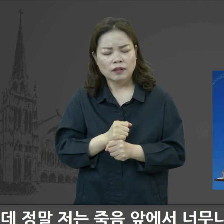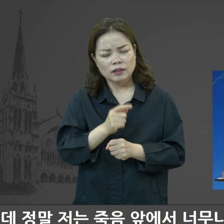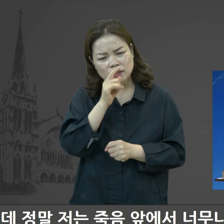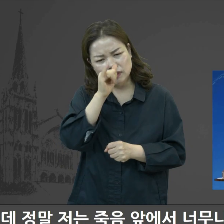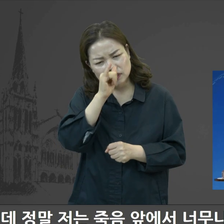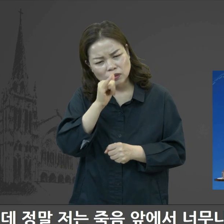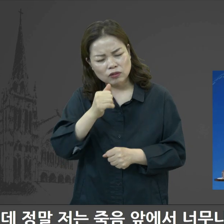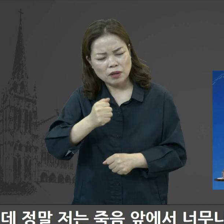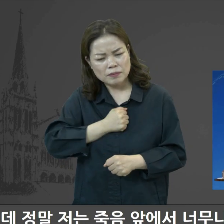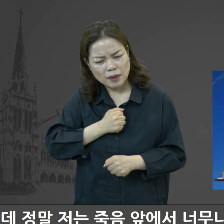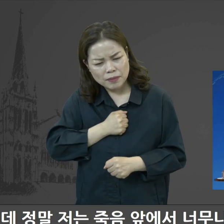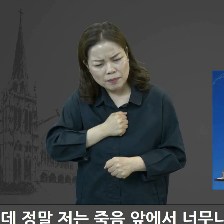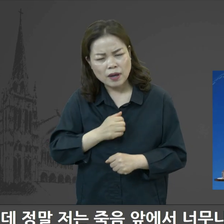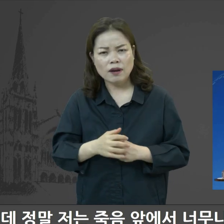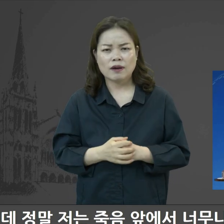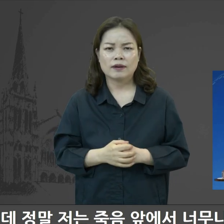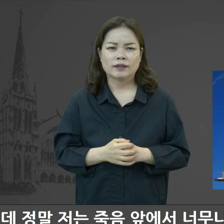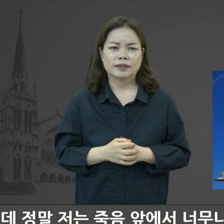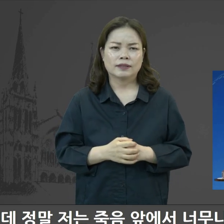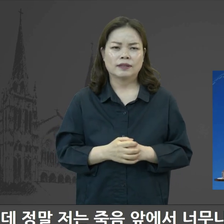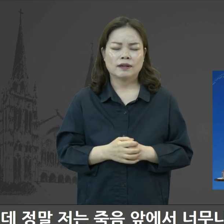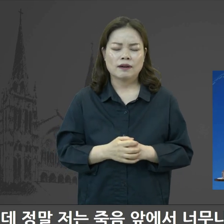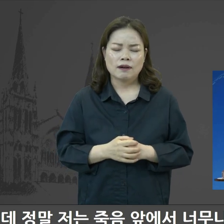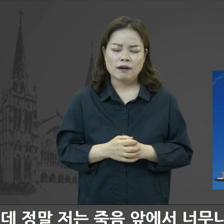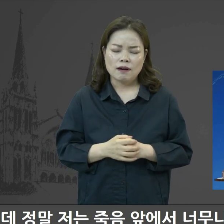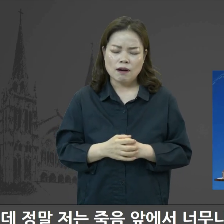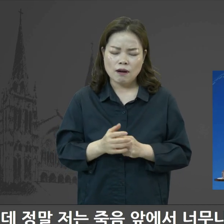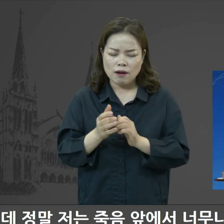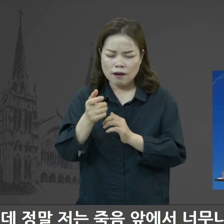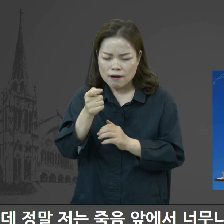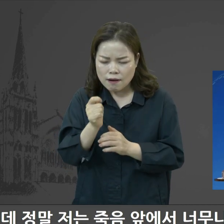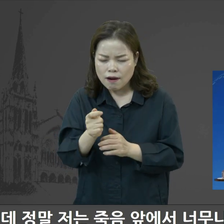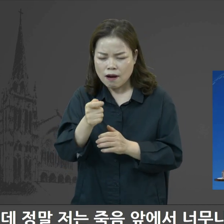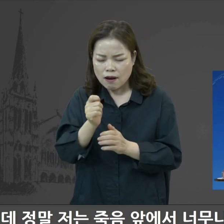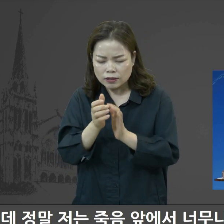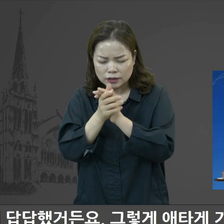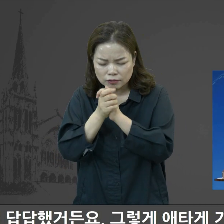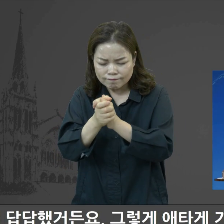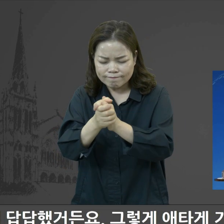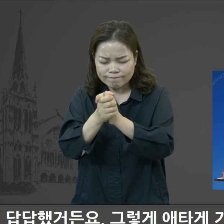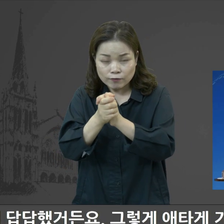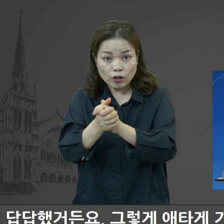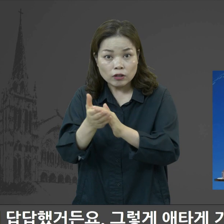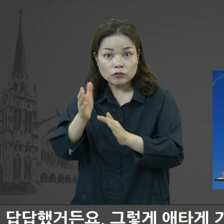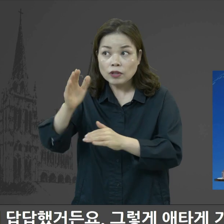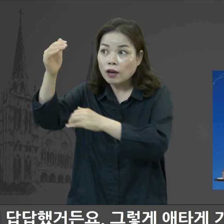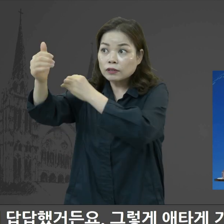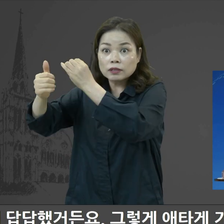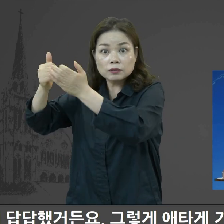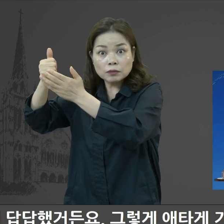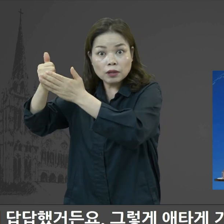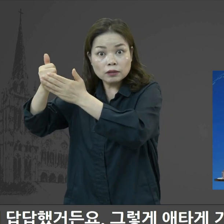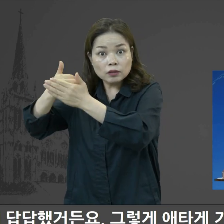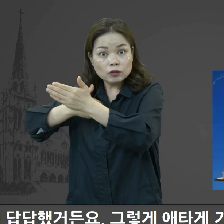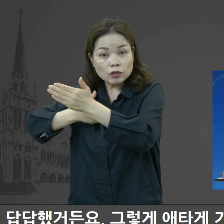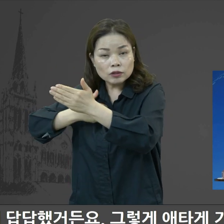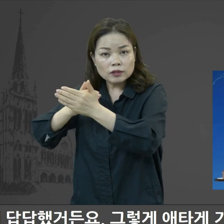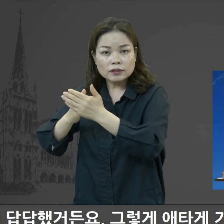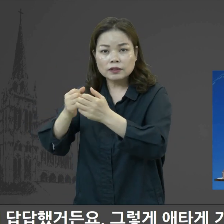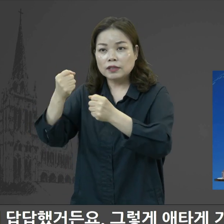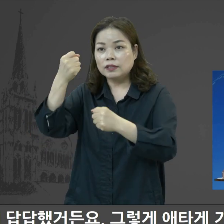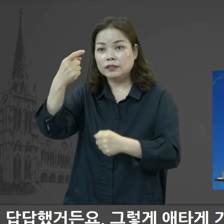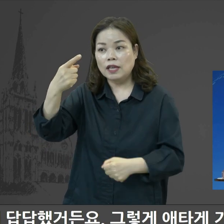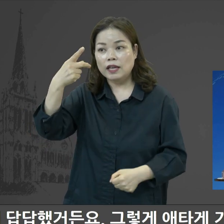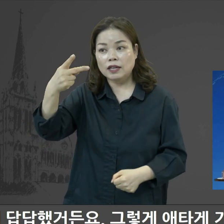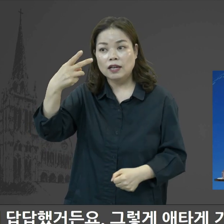답답했거든요. 그렇게 막 애가타게 기도하는 가운데 어느 날 하나님께서 저한테 3가지 꿈을